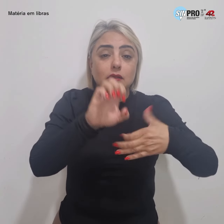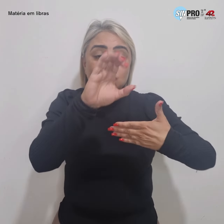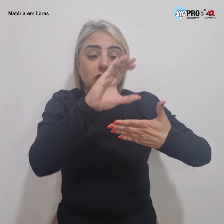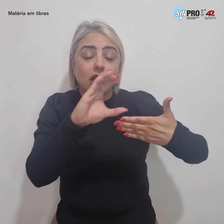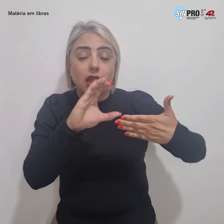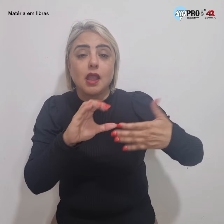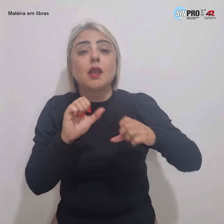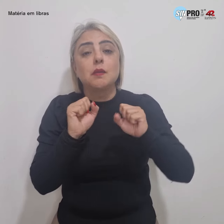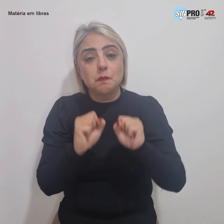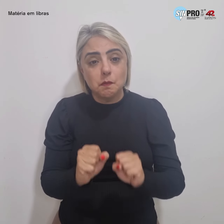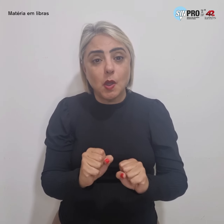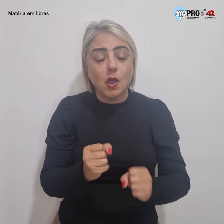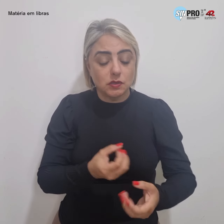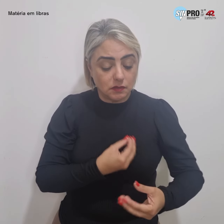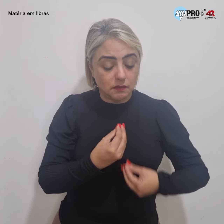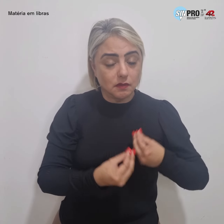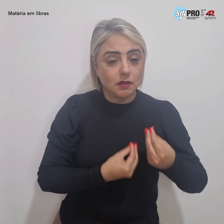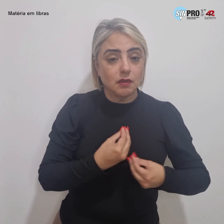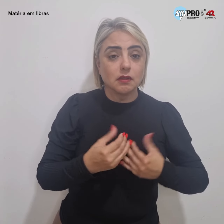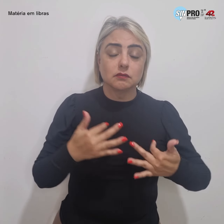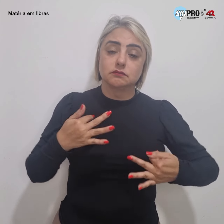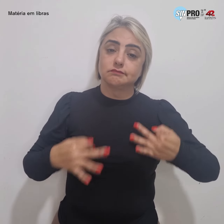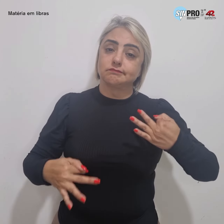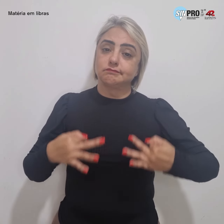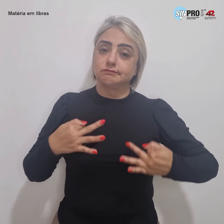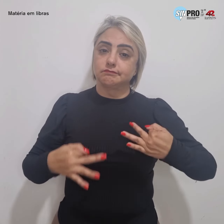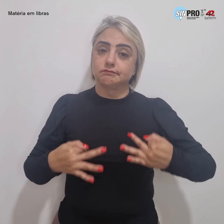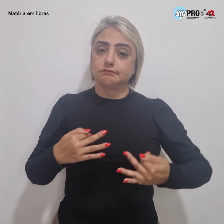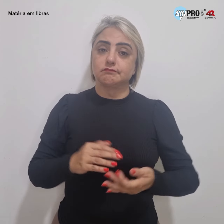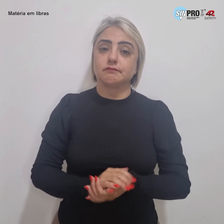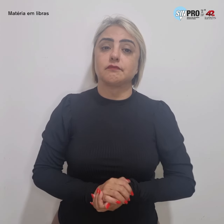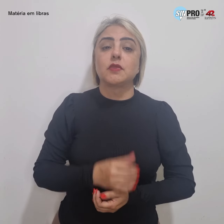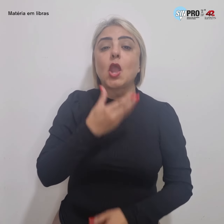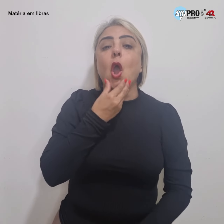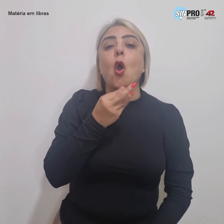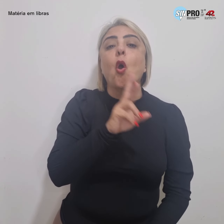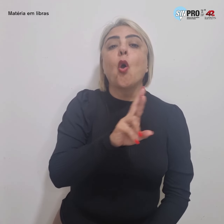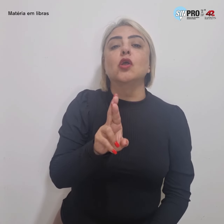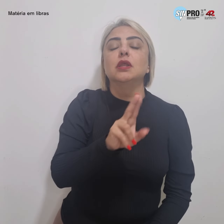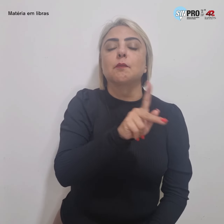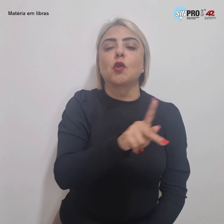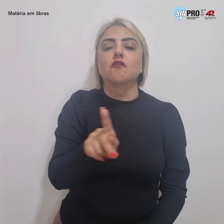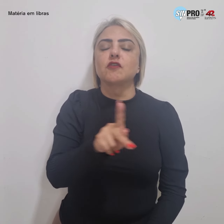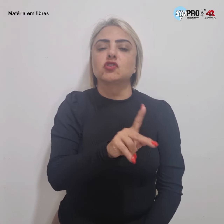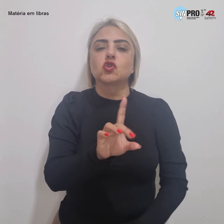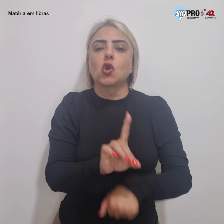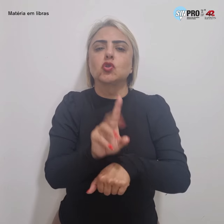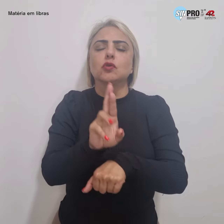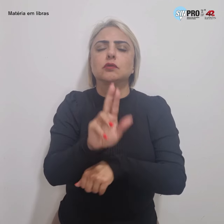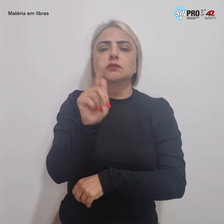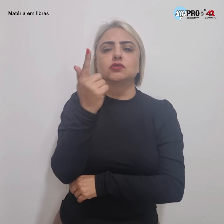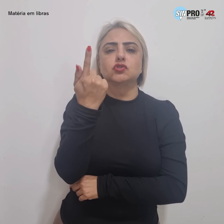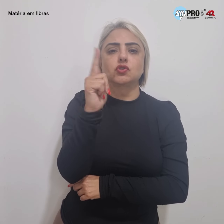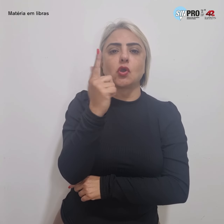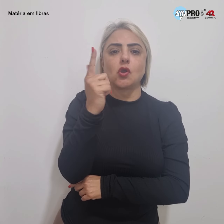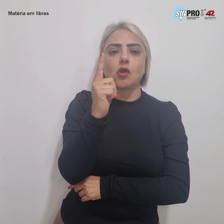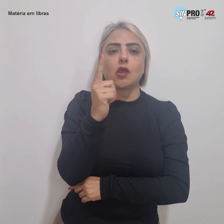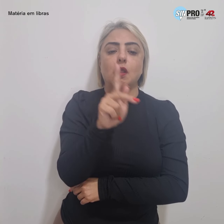que possam viver dignamente. Rodrigo Suez, doutor em Geografia e professor